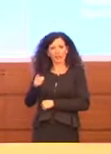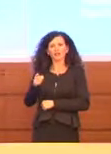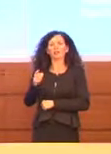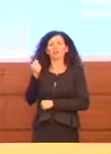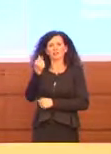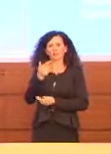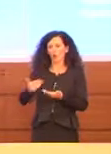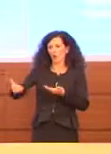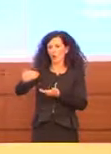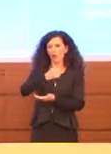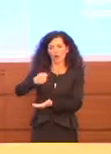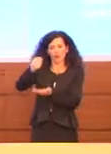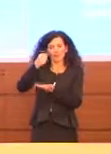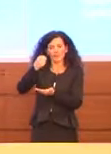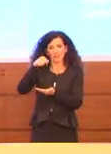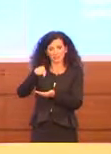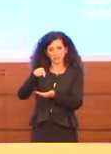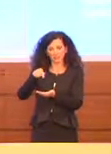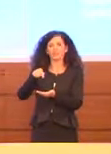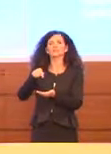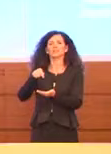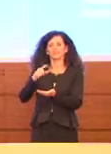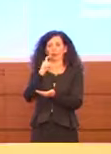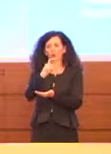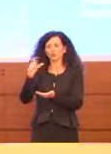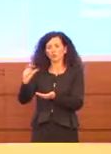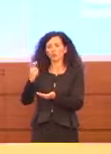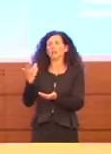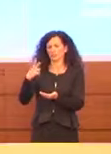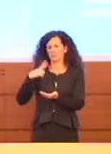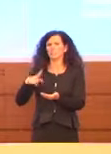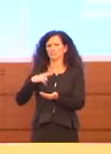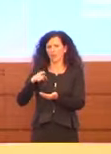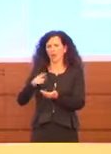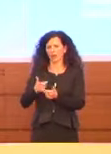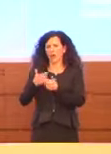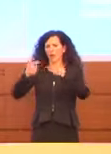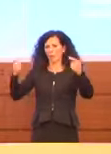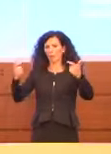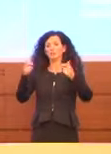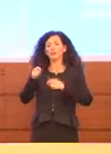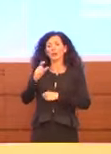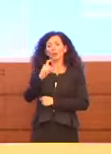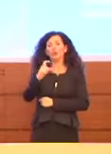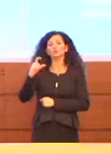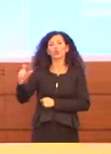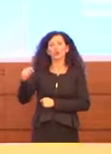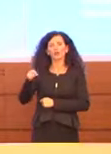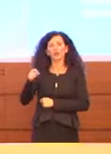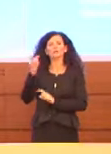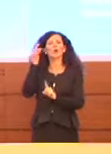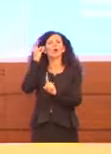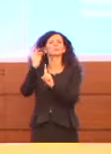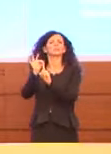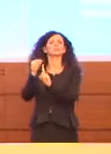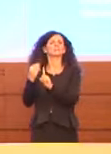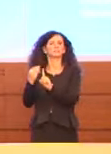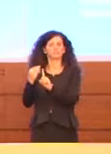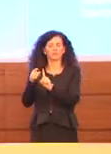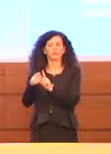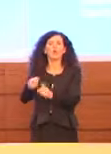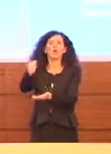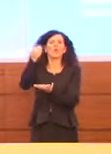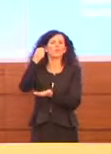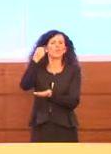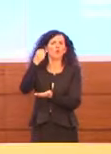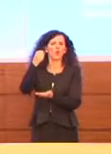raccolto su un conto corrente che vorremmo vedere crescere che il conto corrente destinato alla costituzione di un fondo